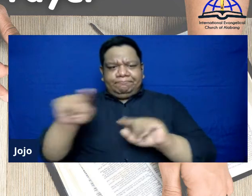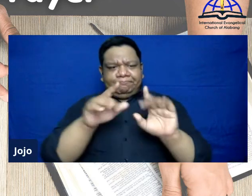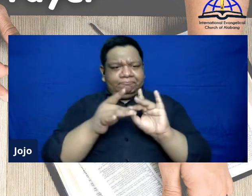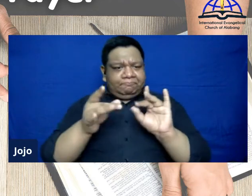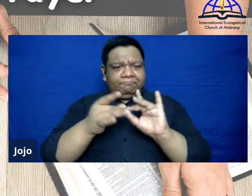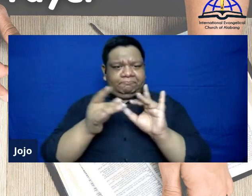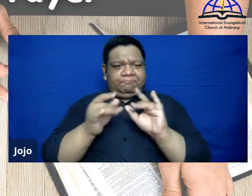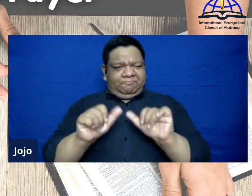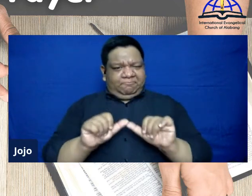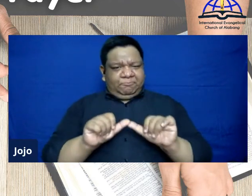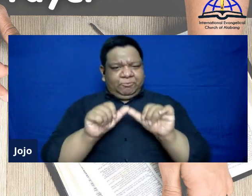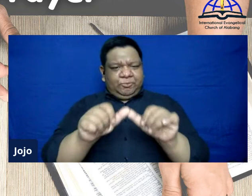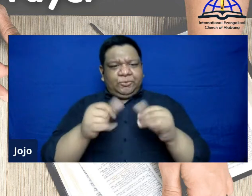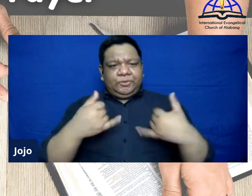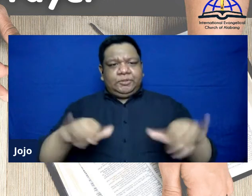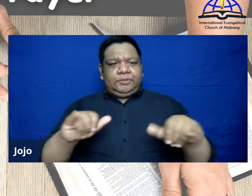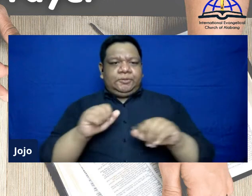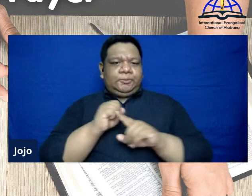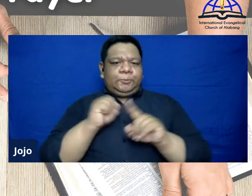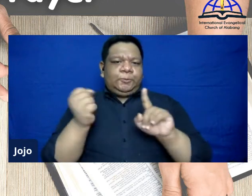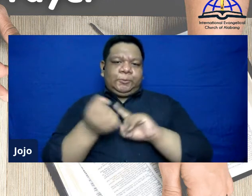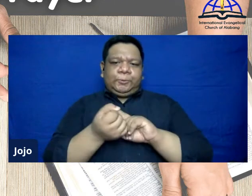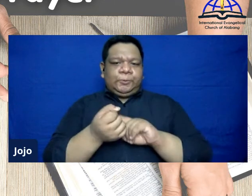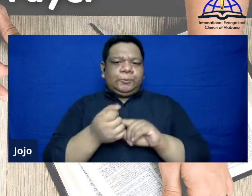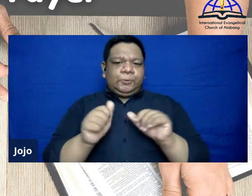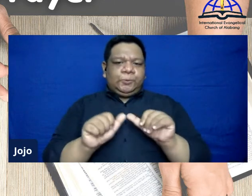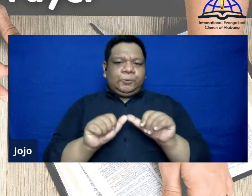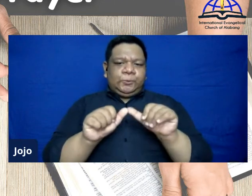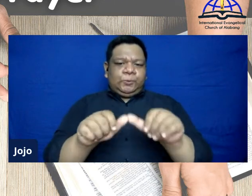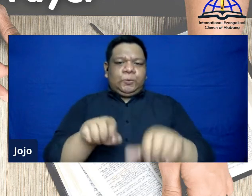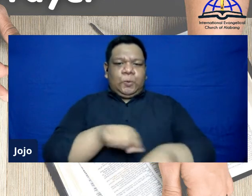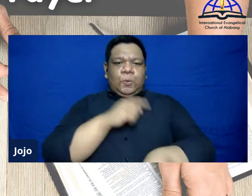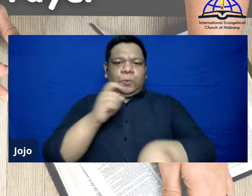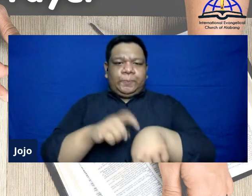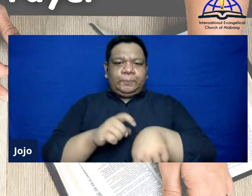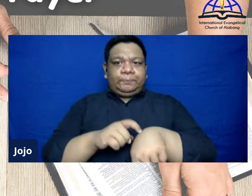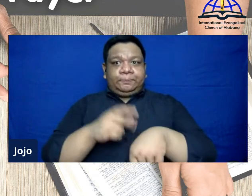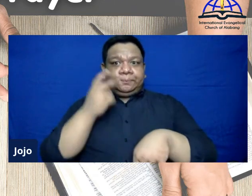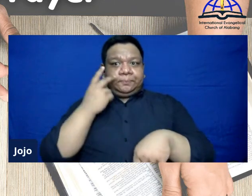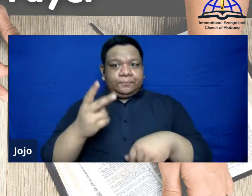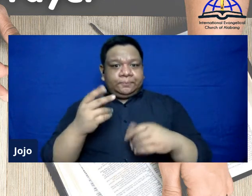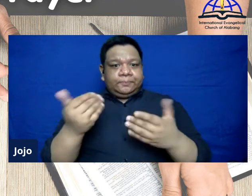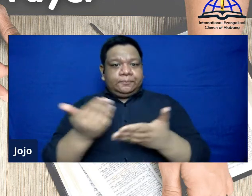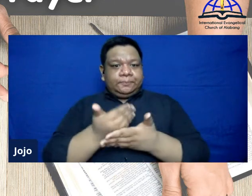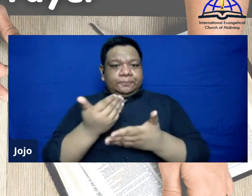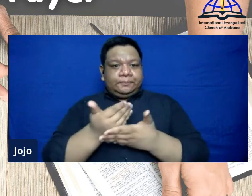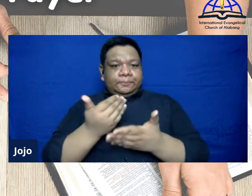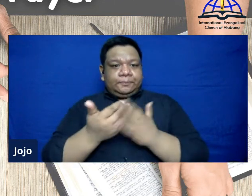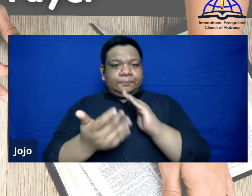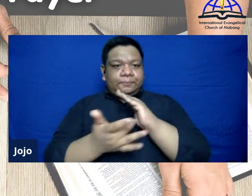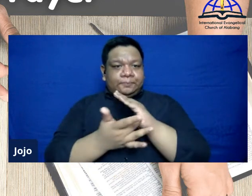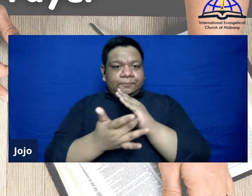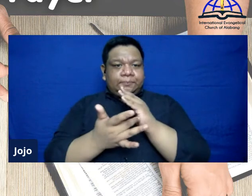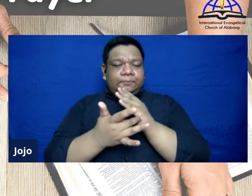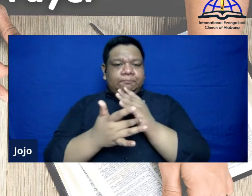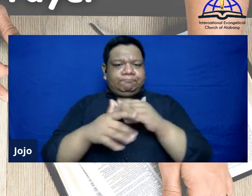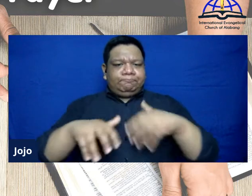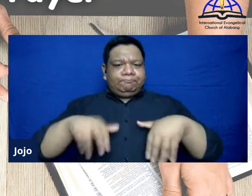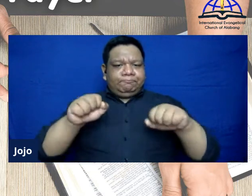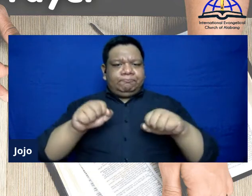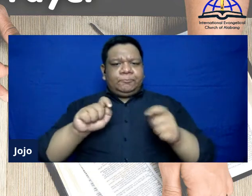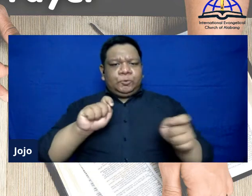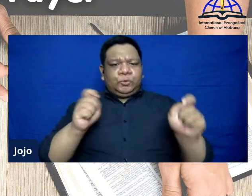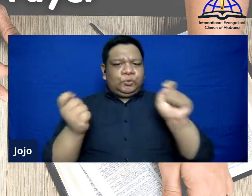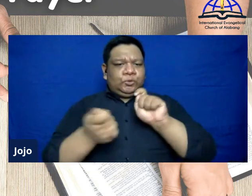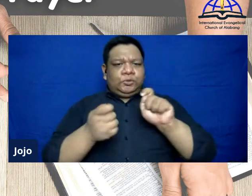na ganito ang ating sitwasyon. We see modern technology taking over and changing the way we live and do